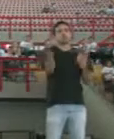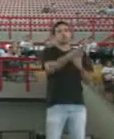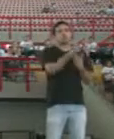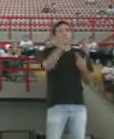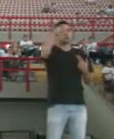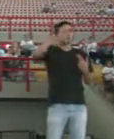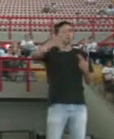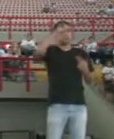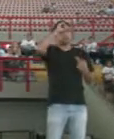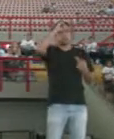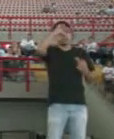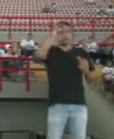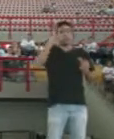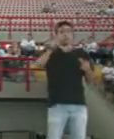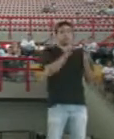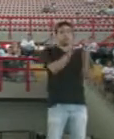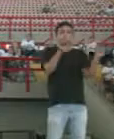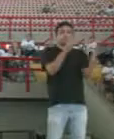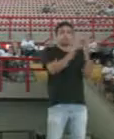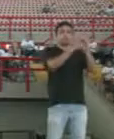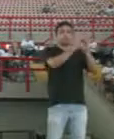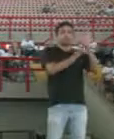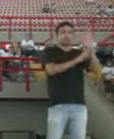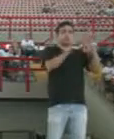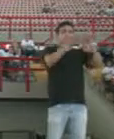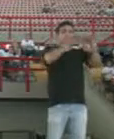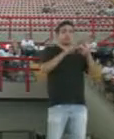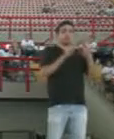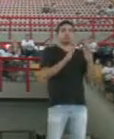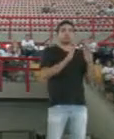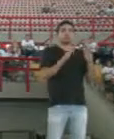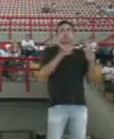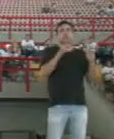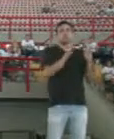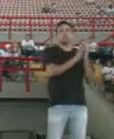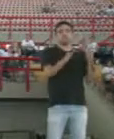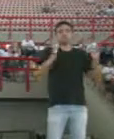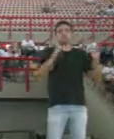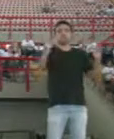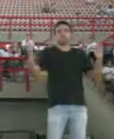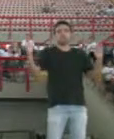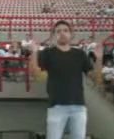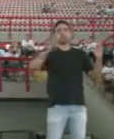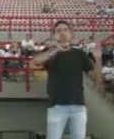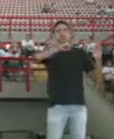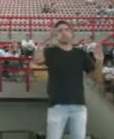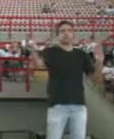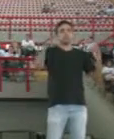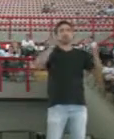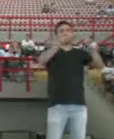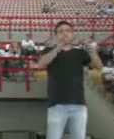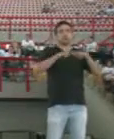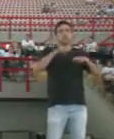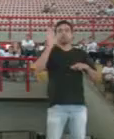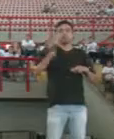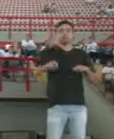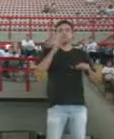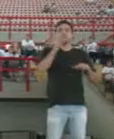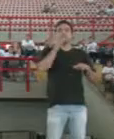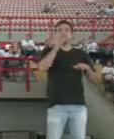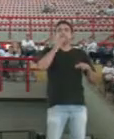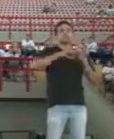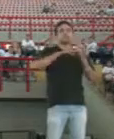Não aprenderam a reforma ortográfica, pediram para concrastinar. Concrastinar é deixar para depois. Cras, em latim, quer